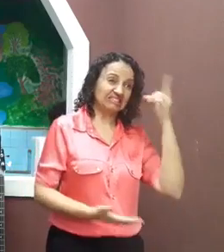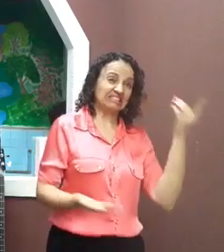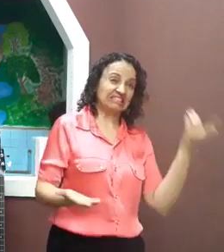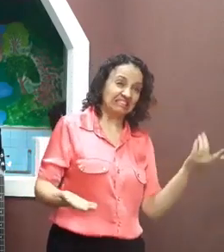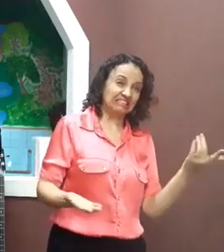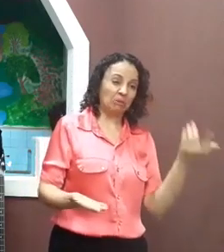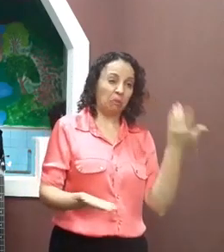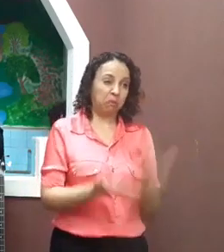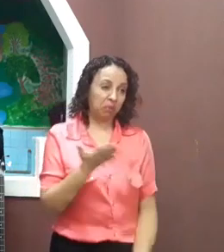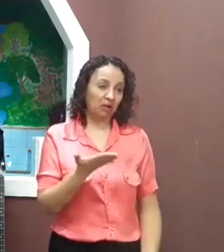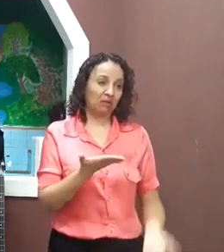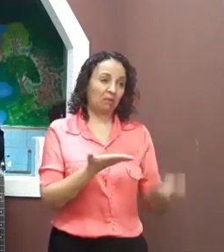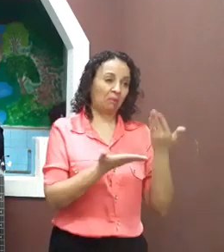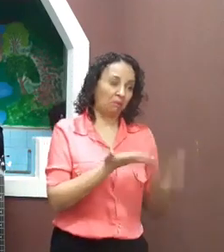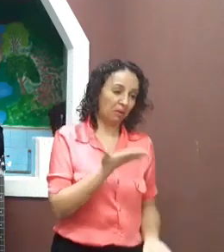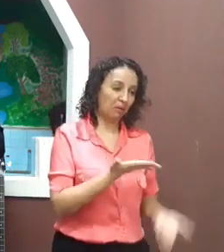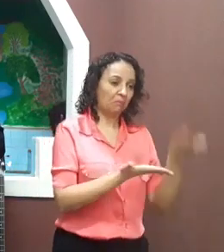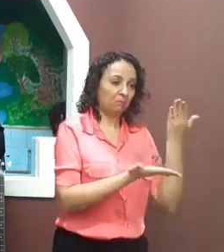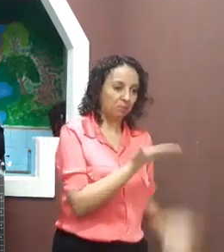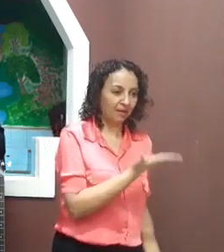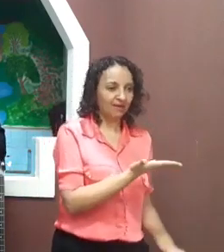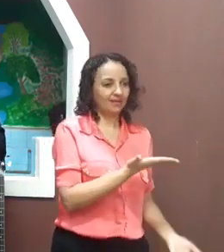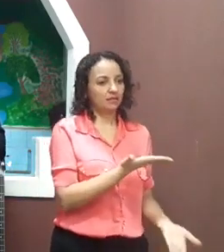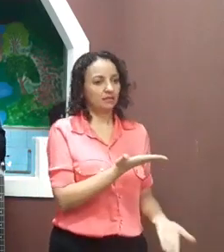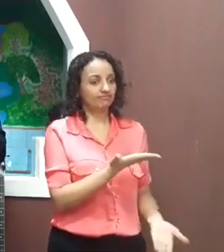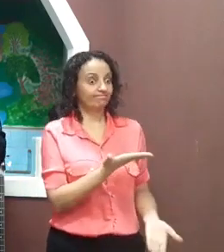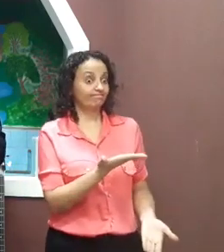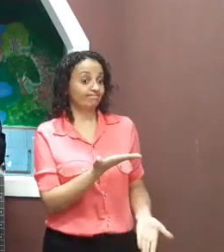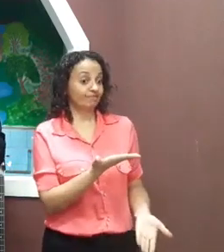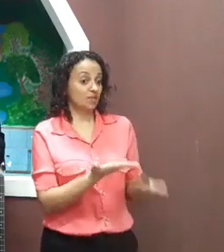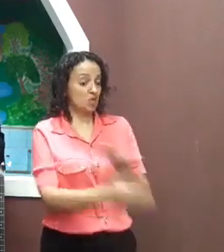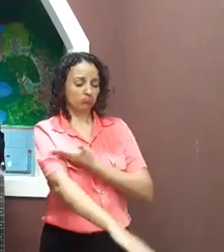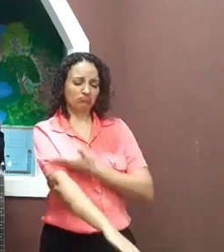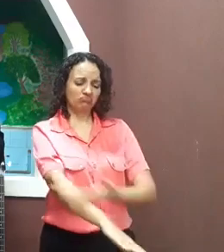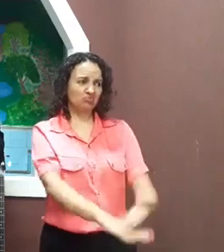Às vezes a gente acostuma a viver um ciclo de derrota.